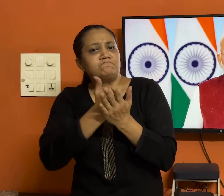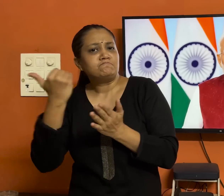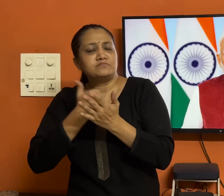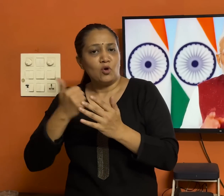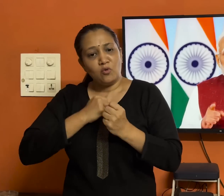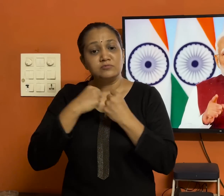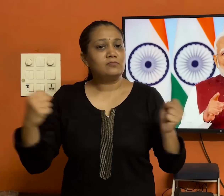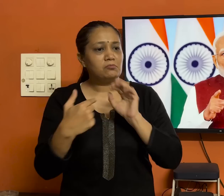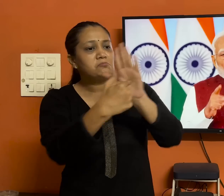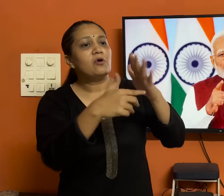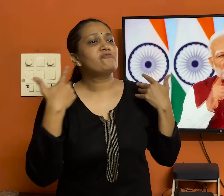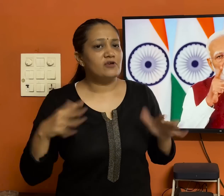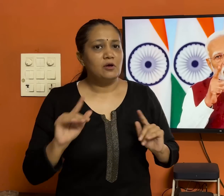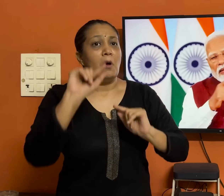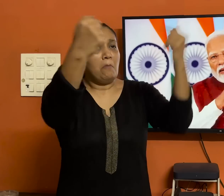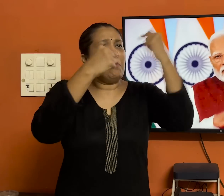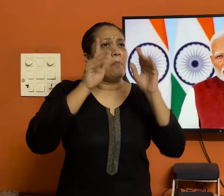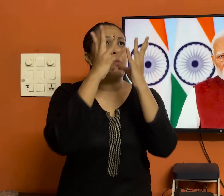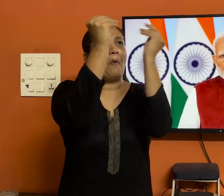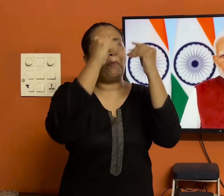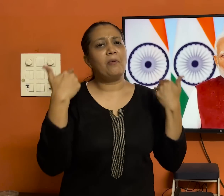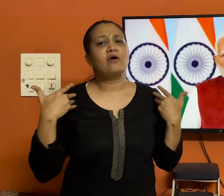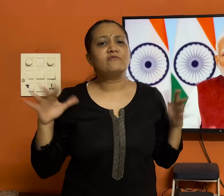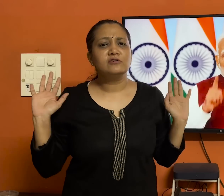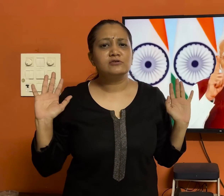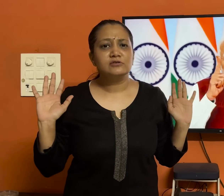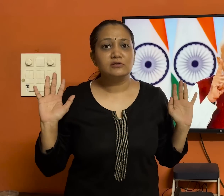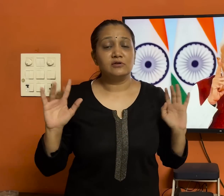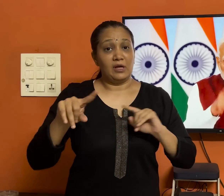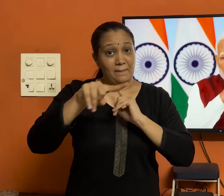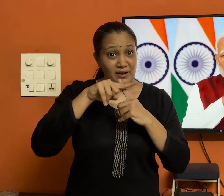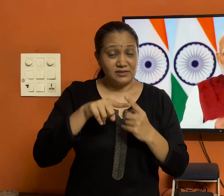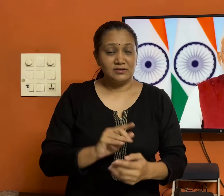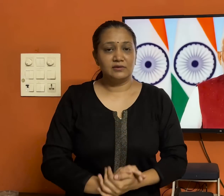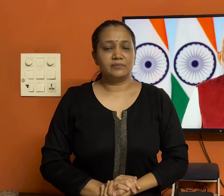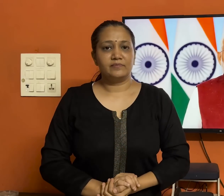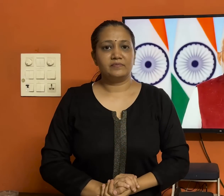अपनी क्षमता का शानदार प्रदर्शन किया और साथ ही